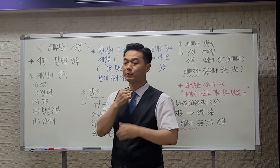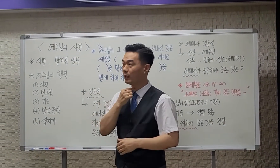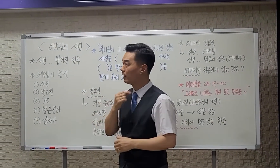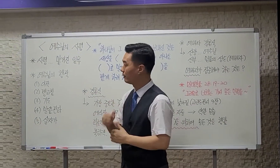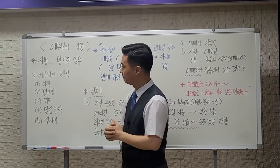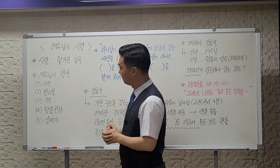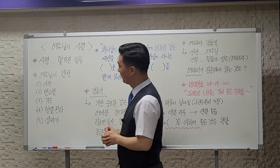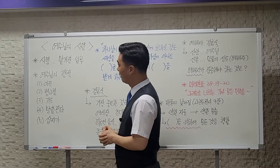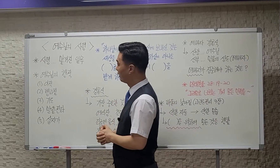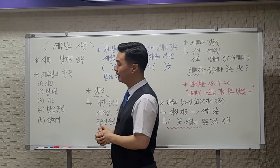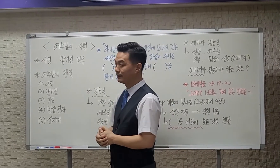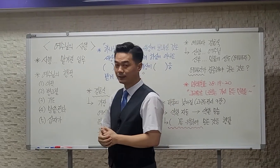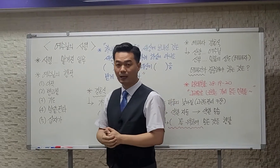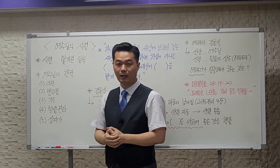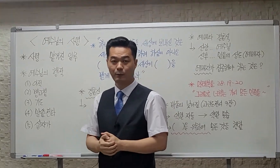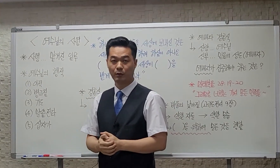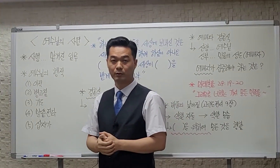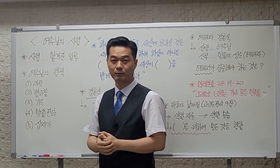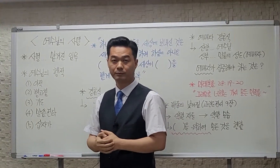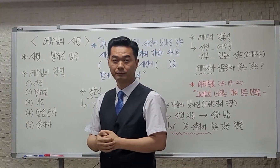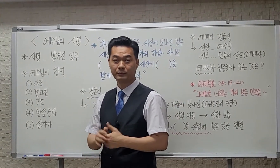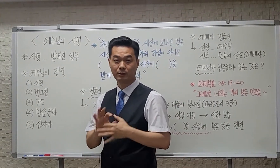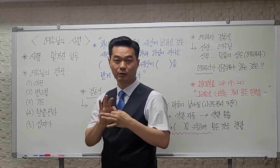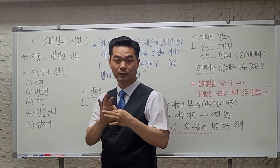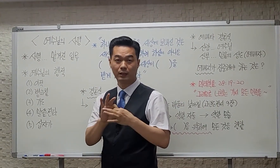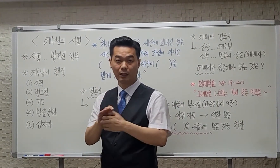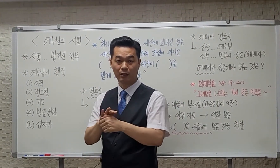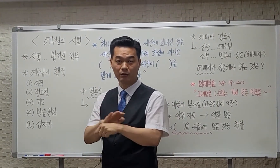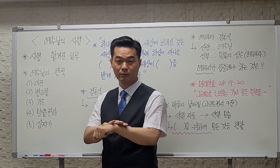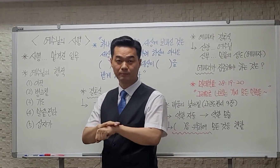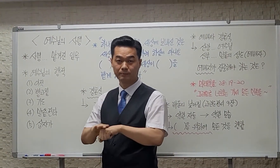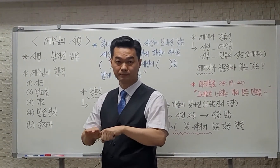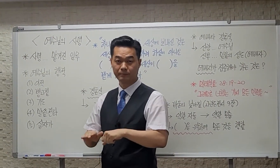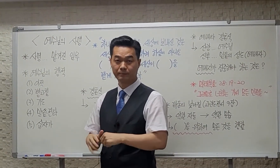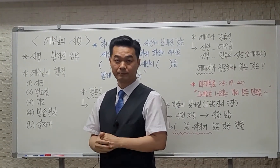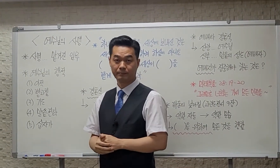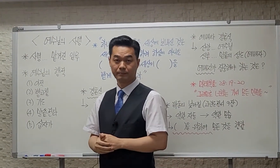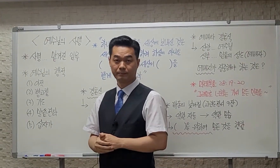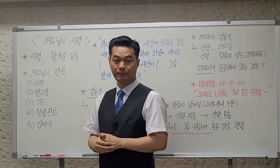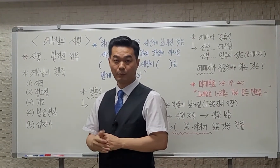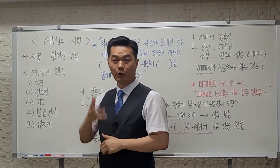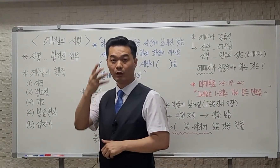합니다. 네, 사명. 이거 잘 되나요? 보여요?